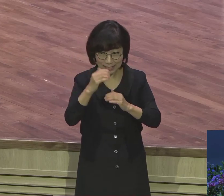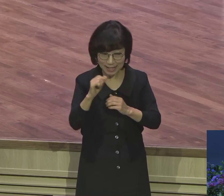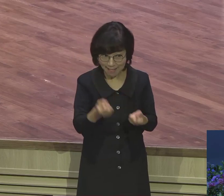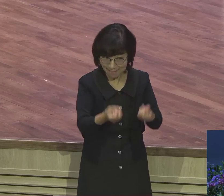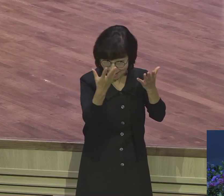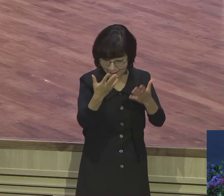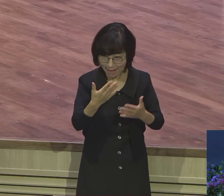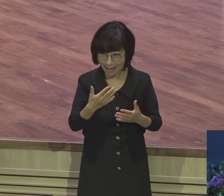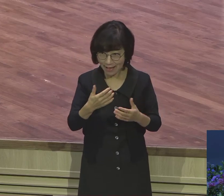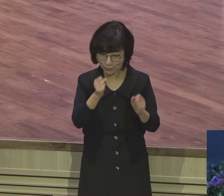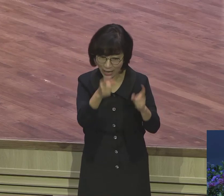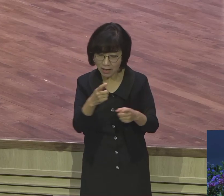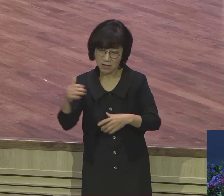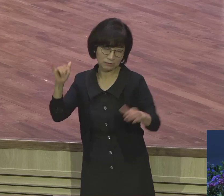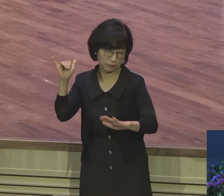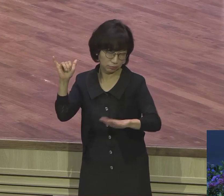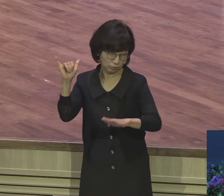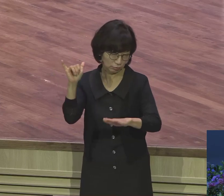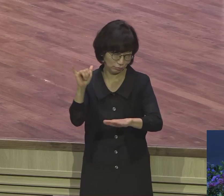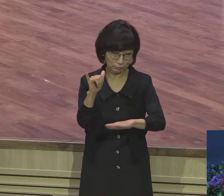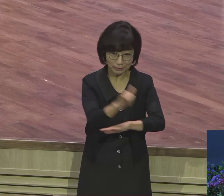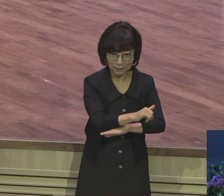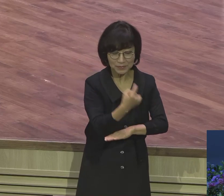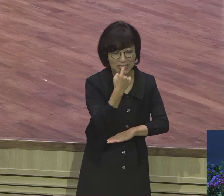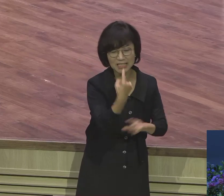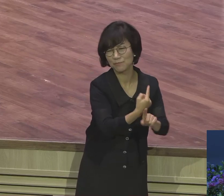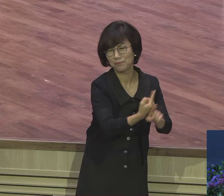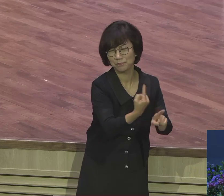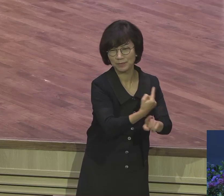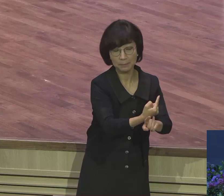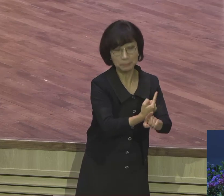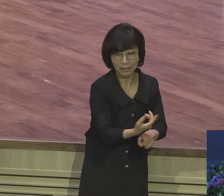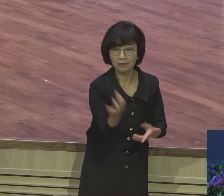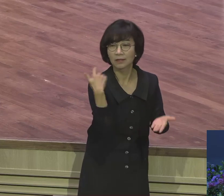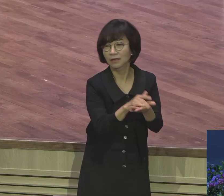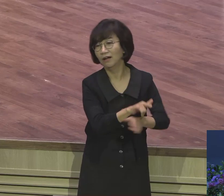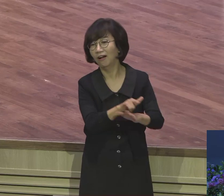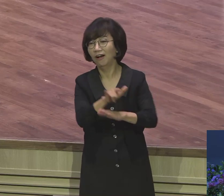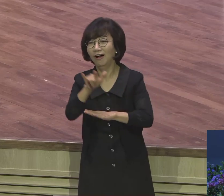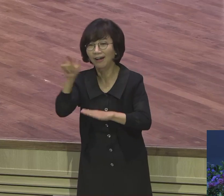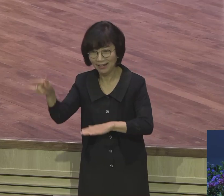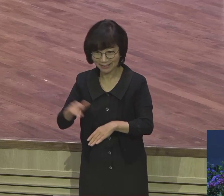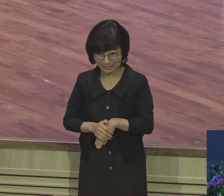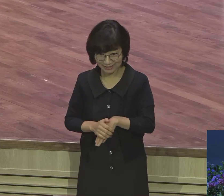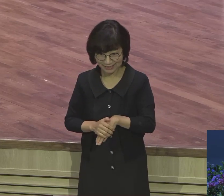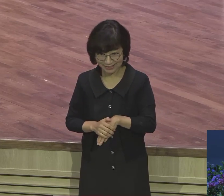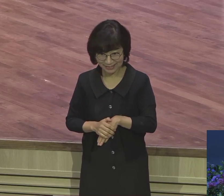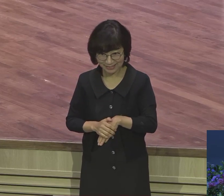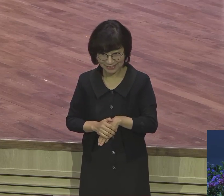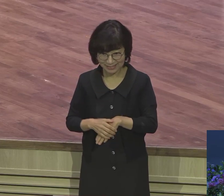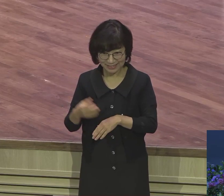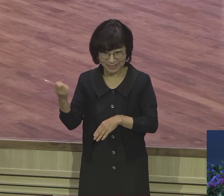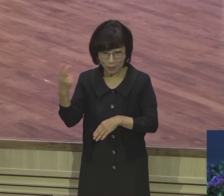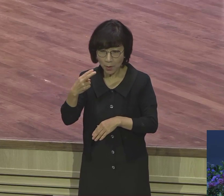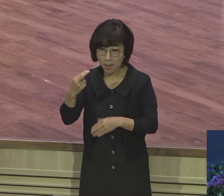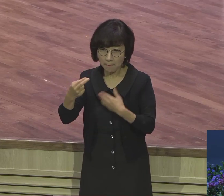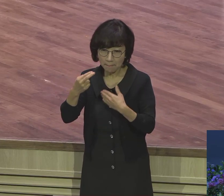이빨 하나 하는데 엄청 돈도 많이 들고 기간 또 몇 달씩 걸려. 너무 오래 걸려. 우리나라는 하루 만에 다 끝내버려.